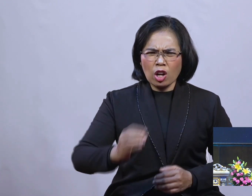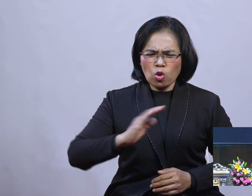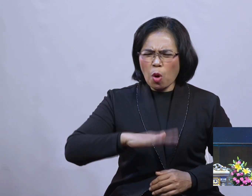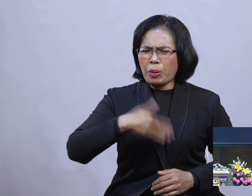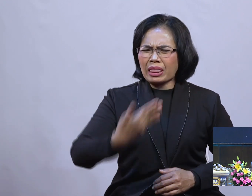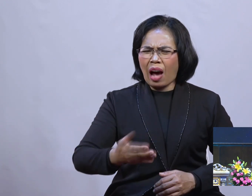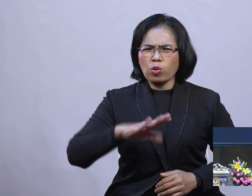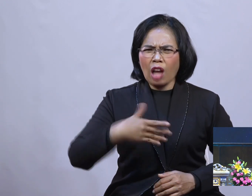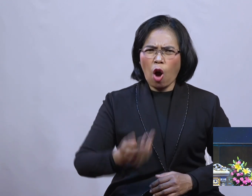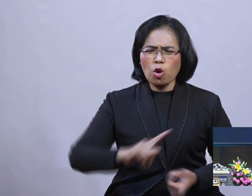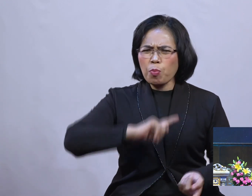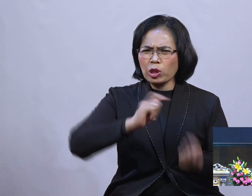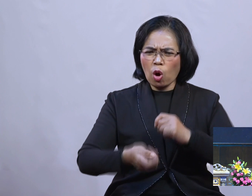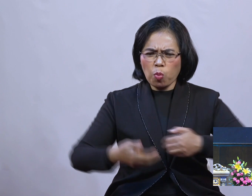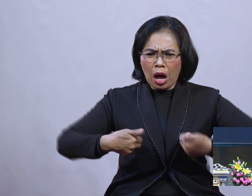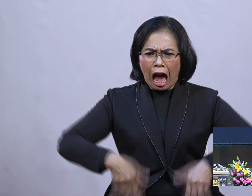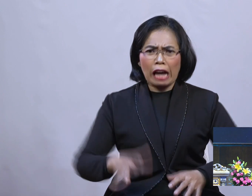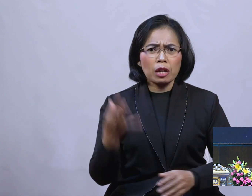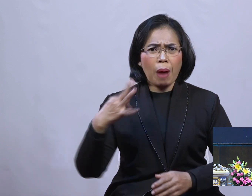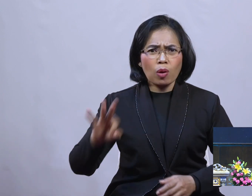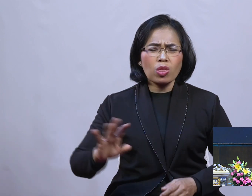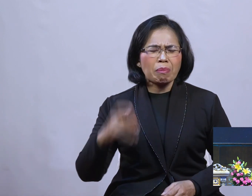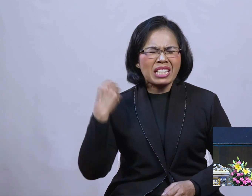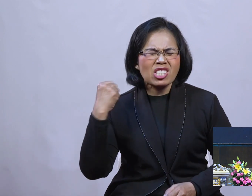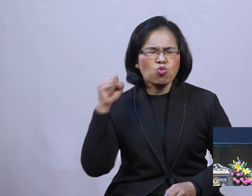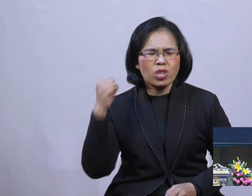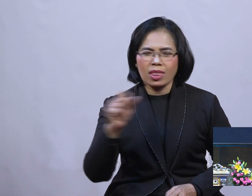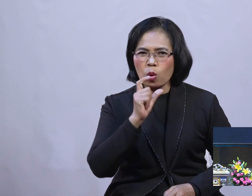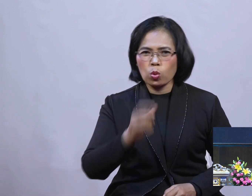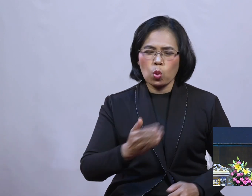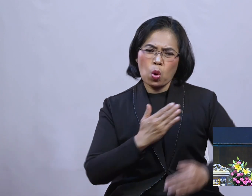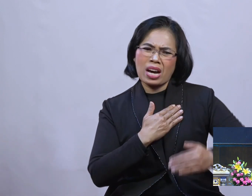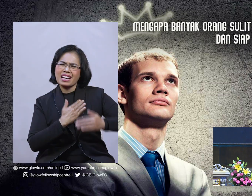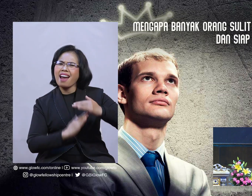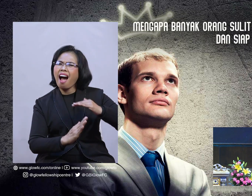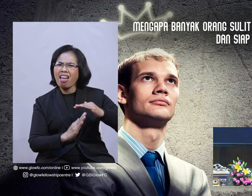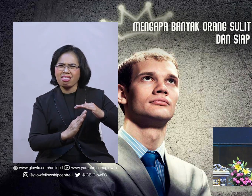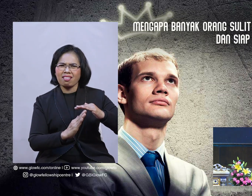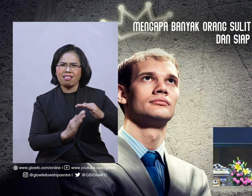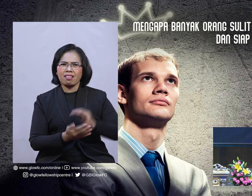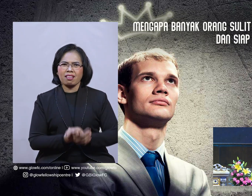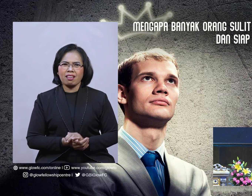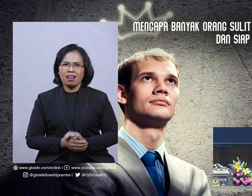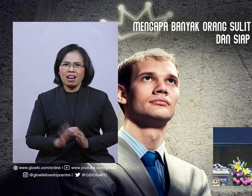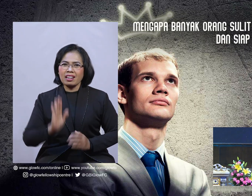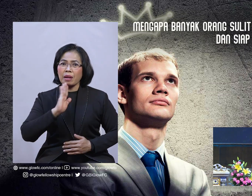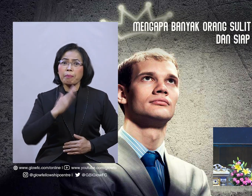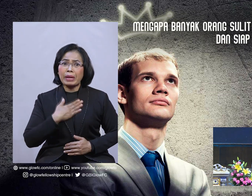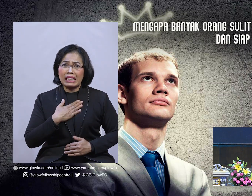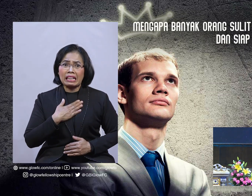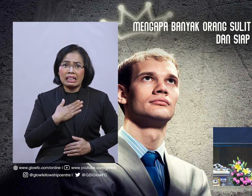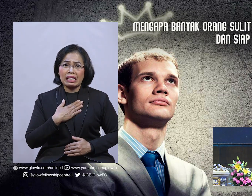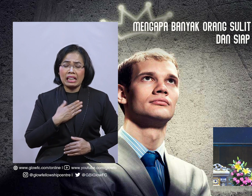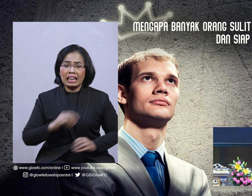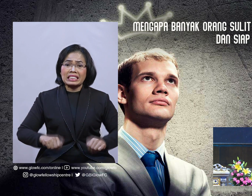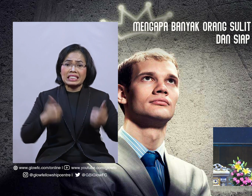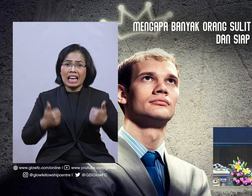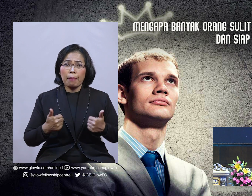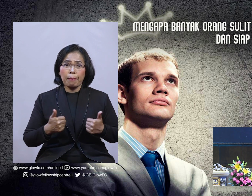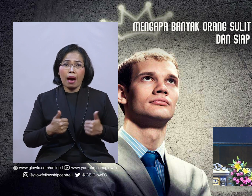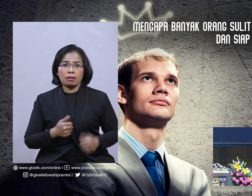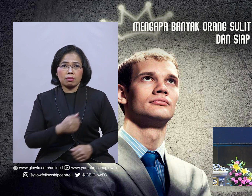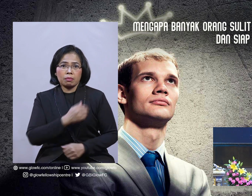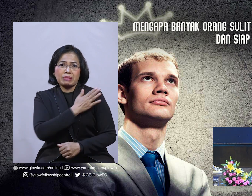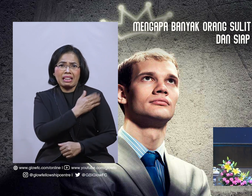jadi Kristen bertobat lahir baru melayani tapi sulit sekali untuk rendah hati Hai dan memiliki kesiapan